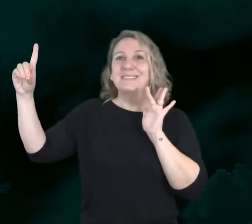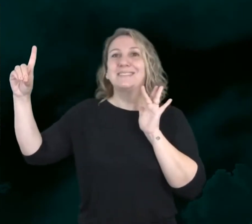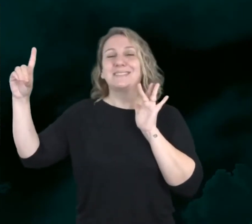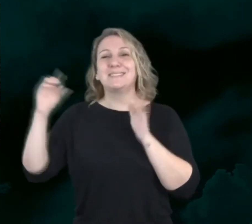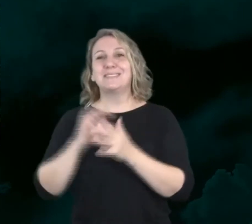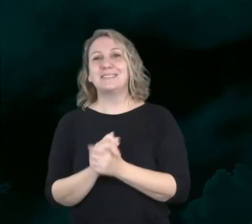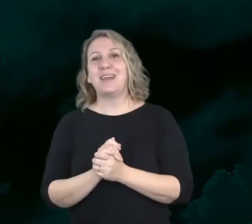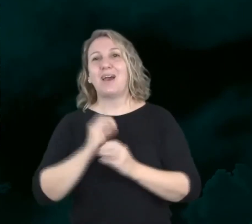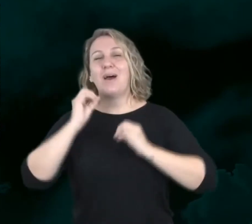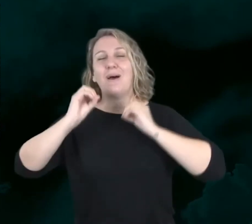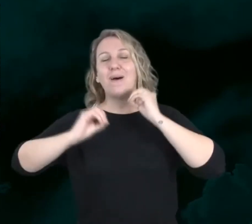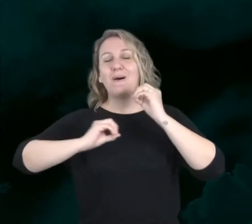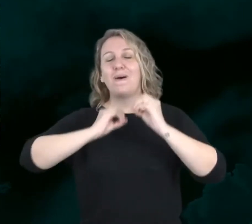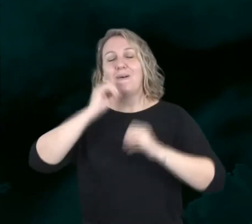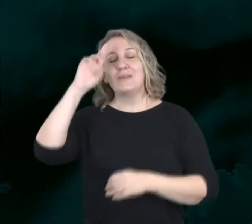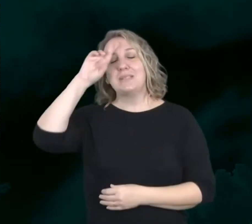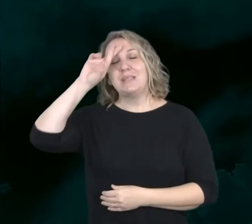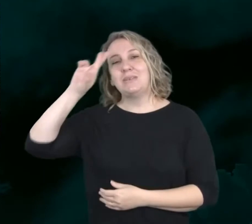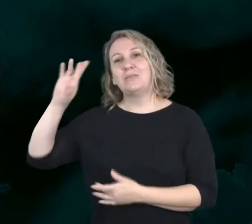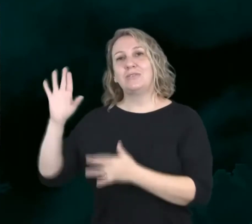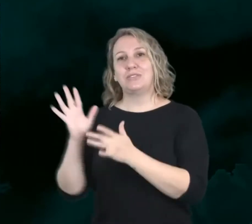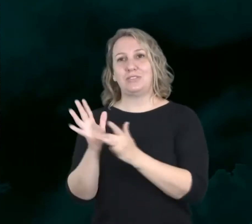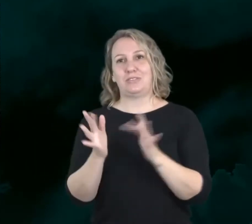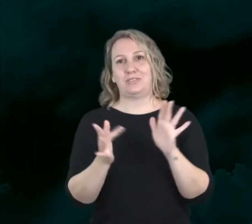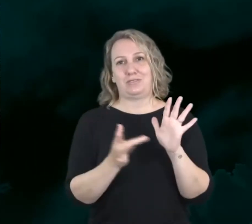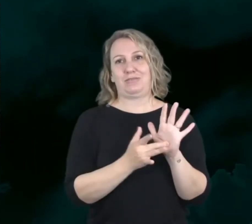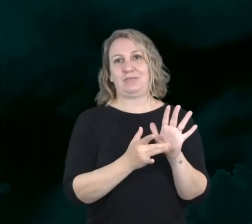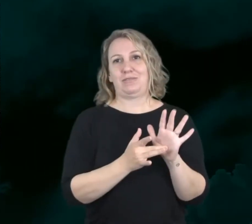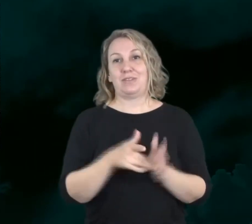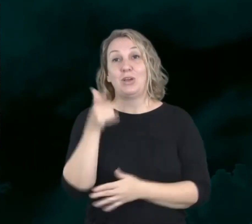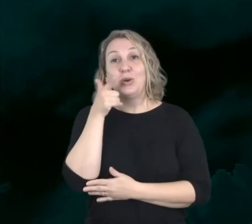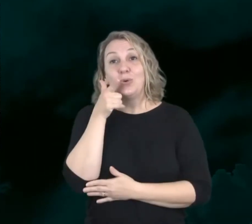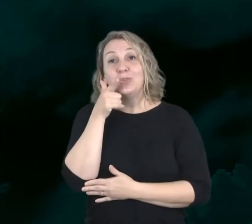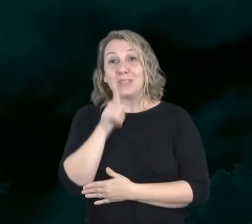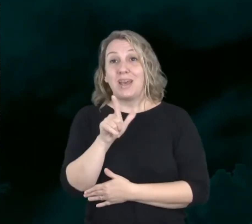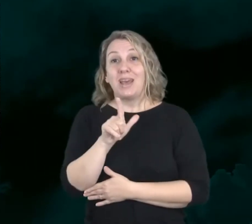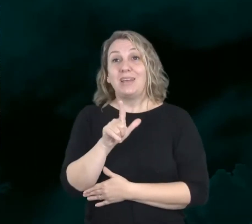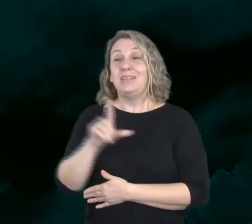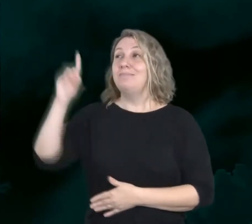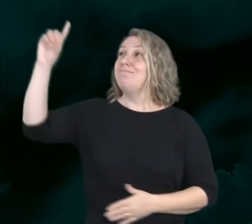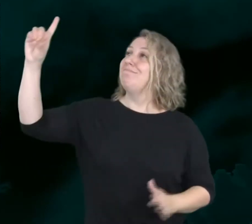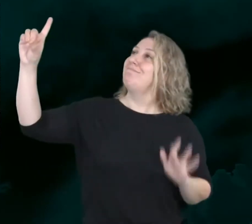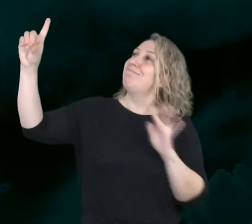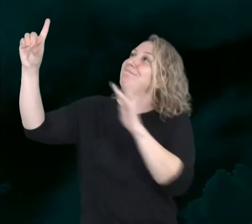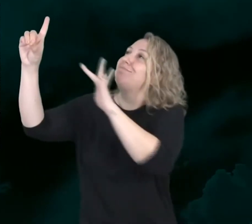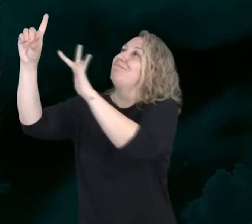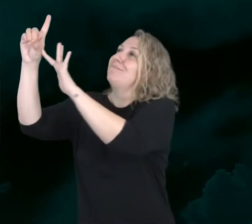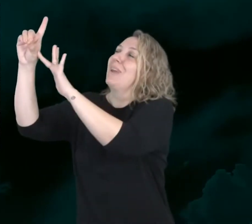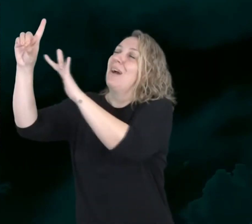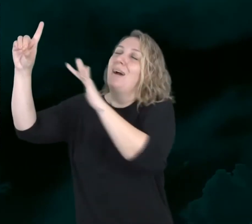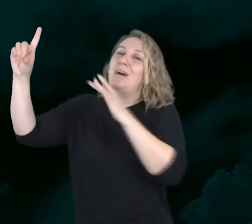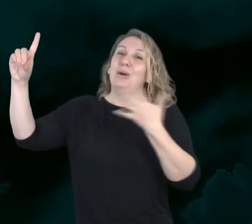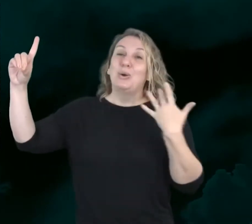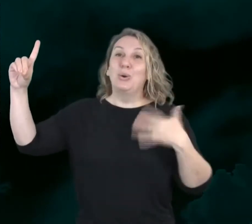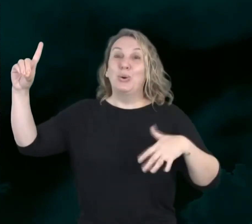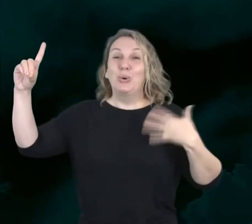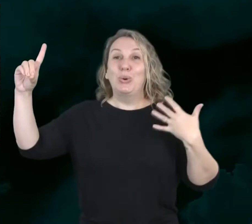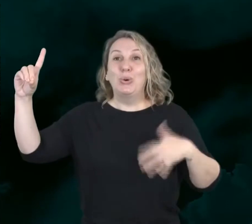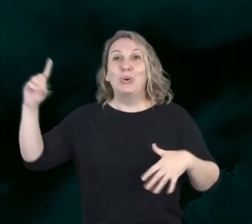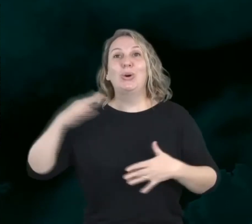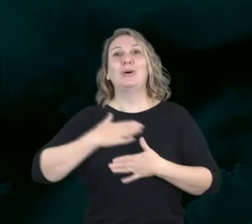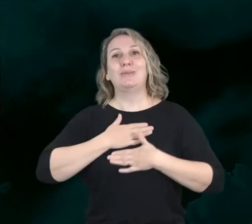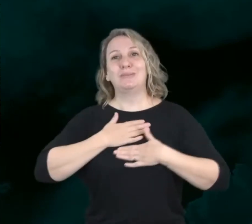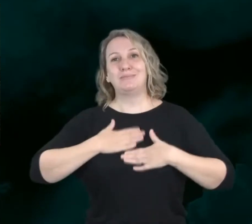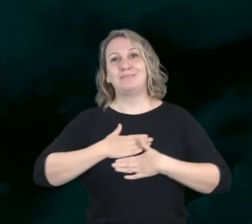Jesus, você consegue ter acesso às riquezas de Deus, à vida de Deus, à natureza de Deus. Queridos irmãos, não viva